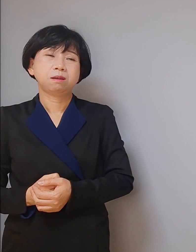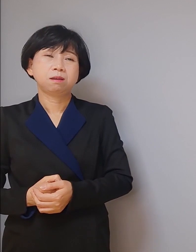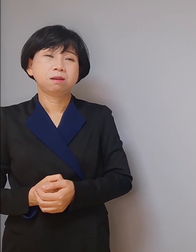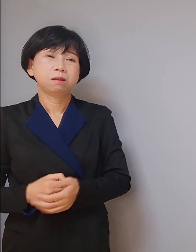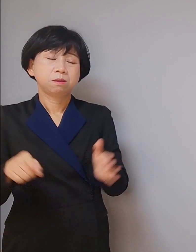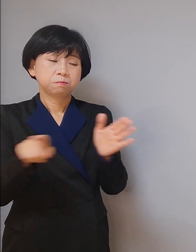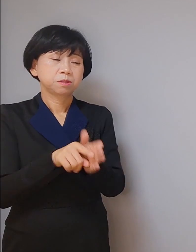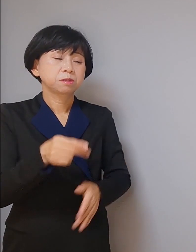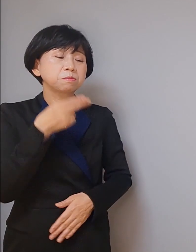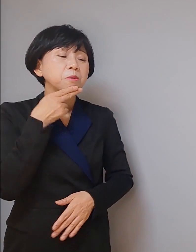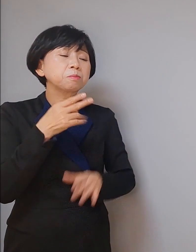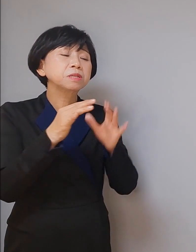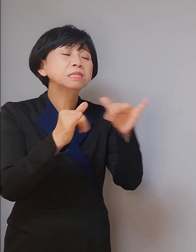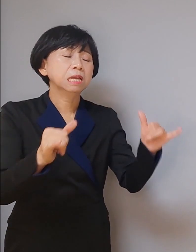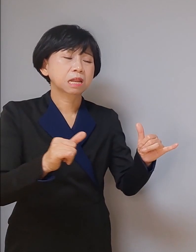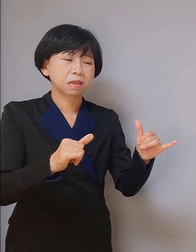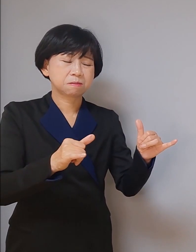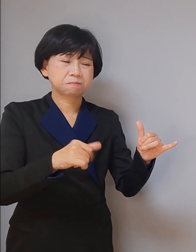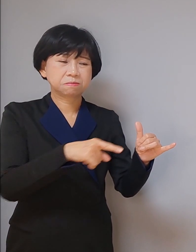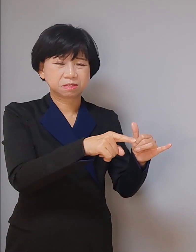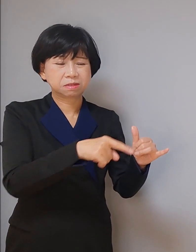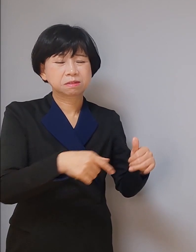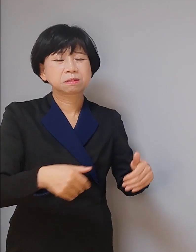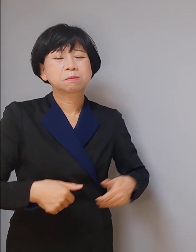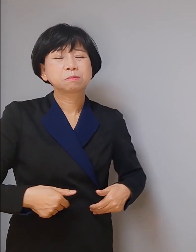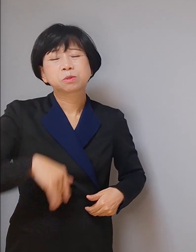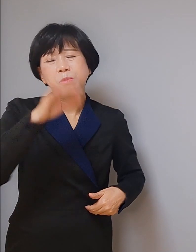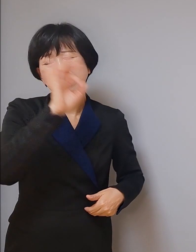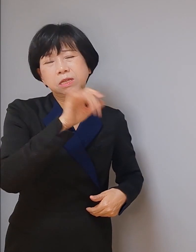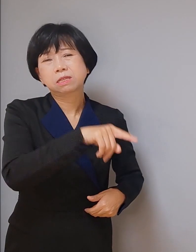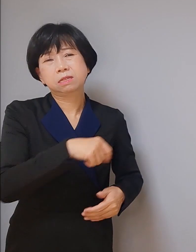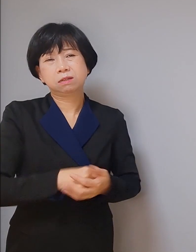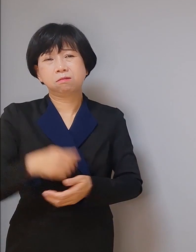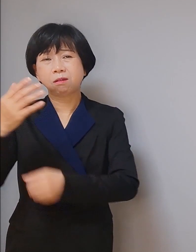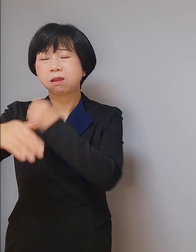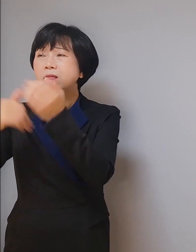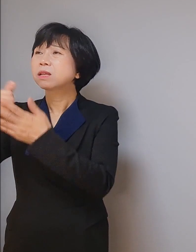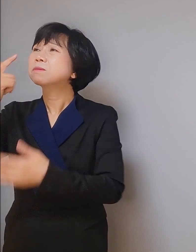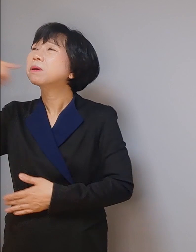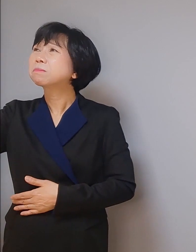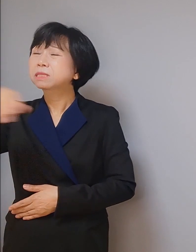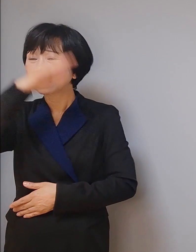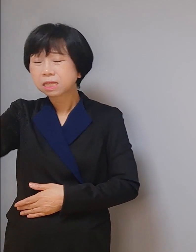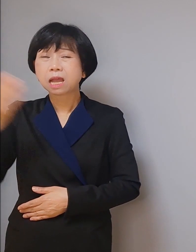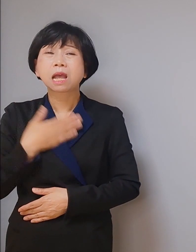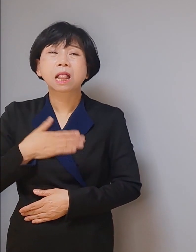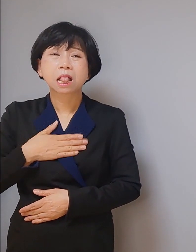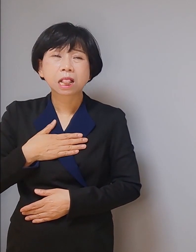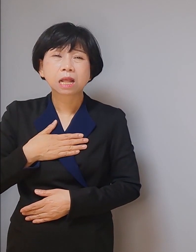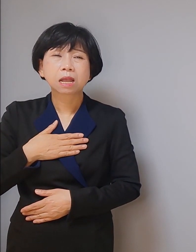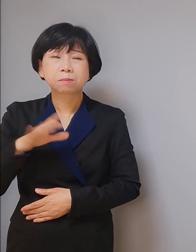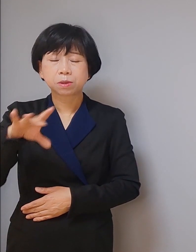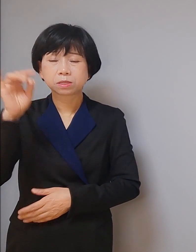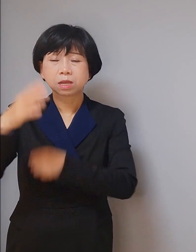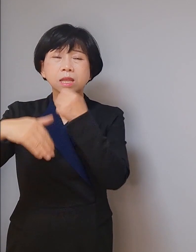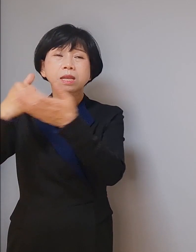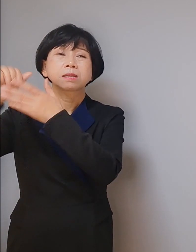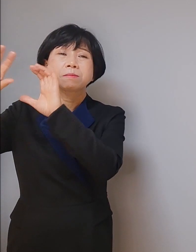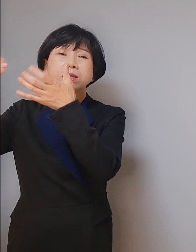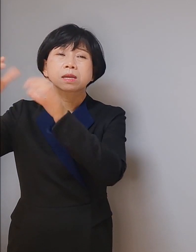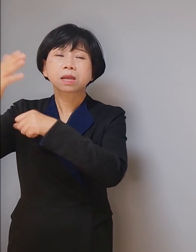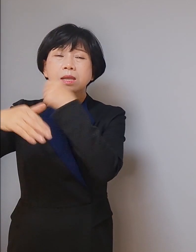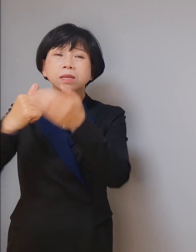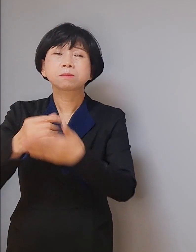것이라 너희 하늘 아버지께서 이 모든 것이 너희에게 있어야 할 줄을 아시느니라. 그런즉 너희는 먼저 그의 나라와 그의 일을